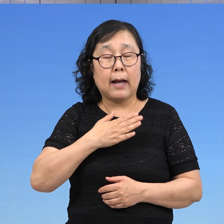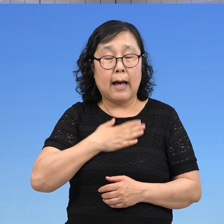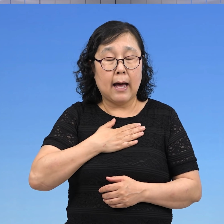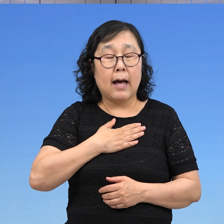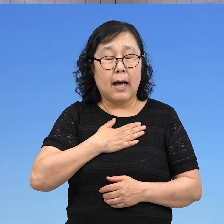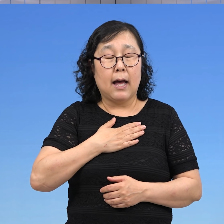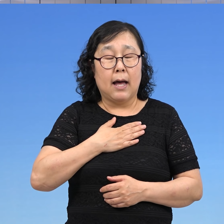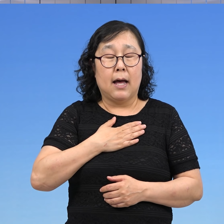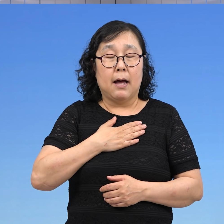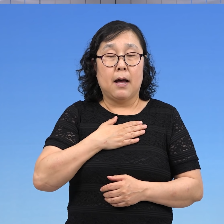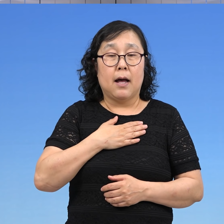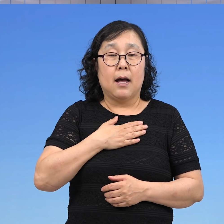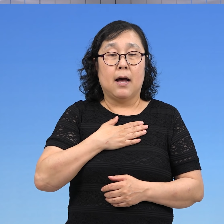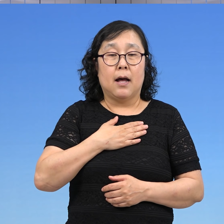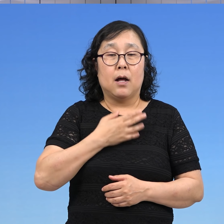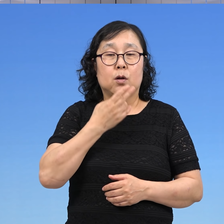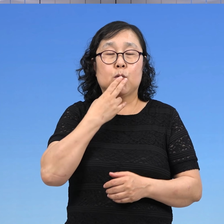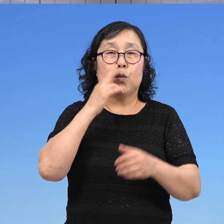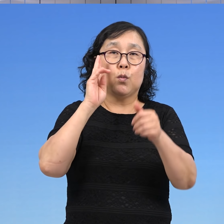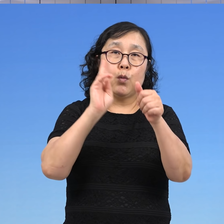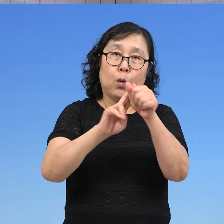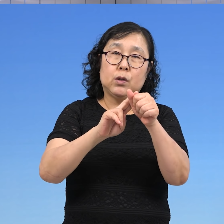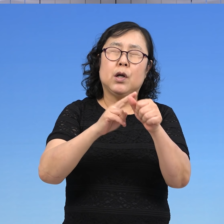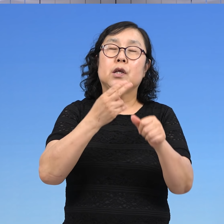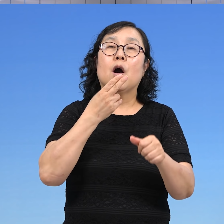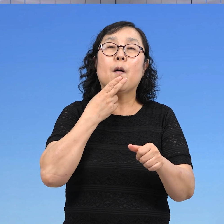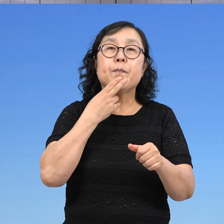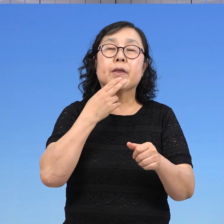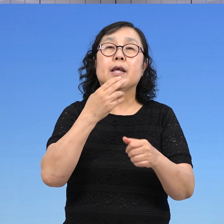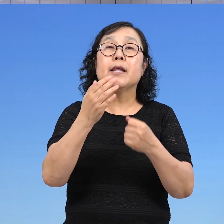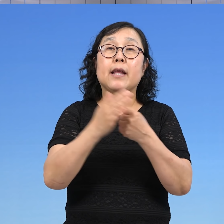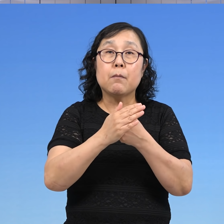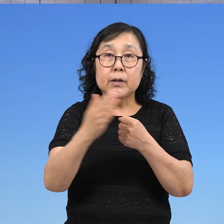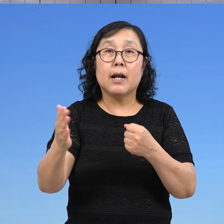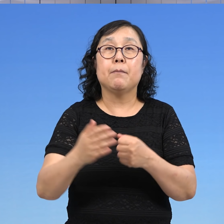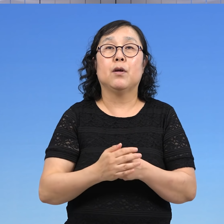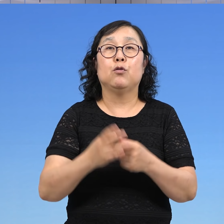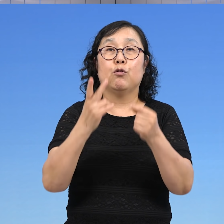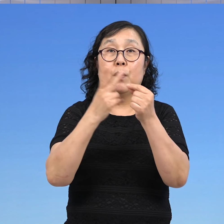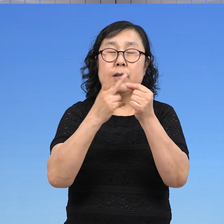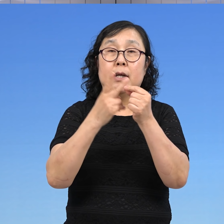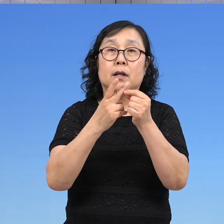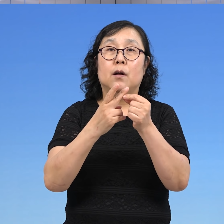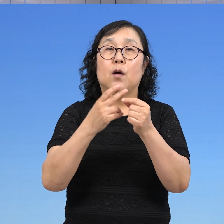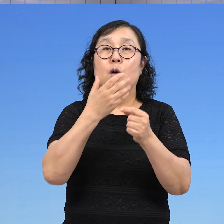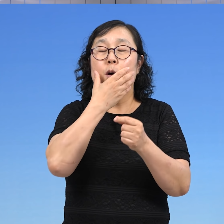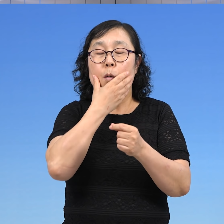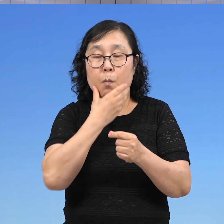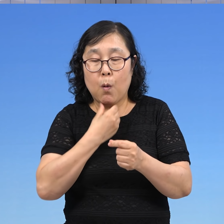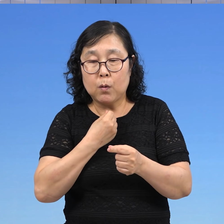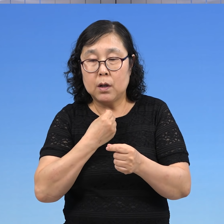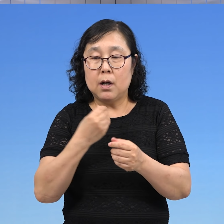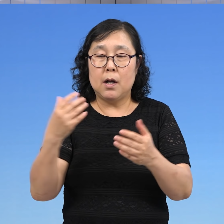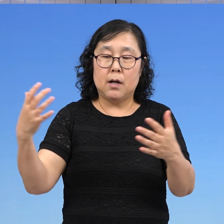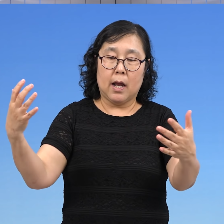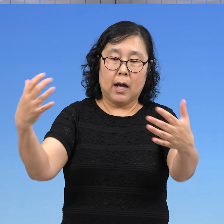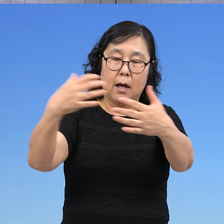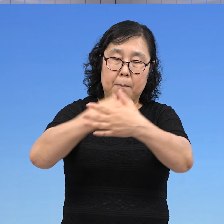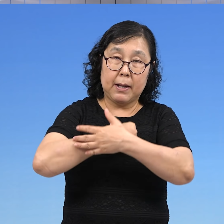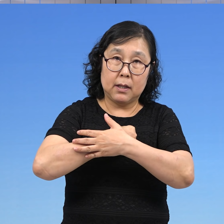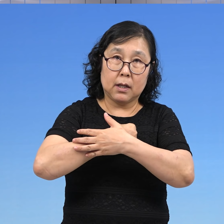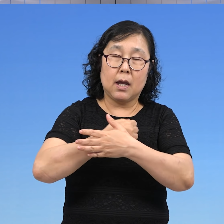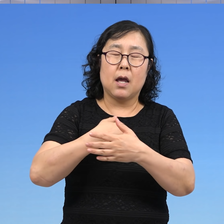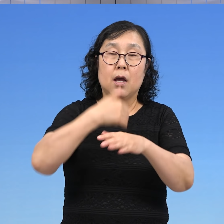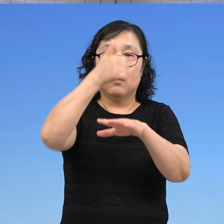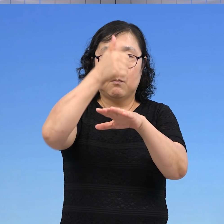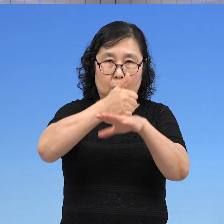되겠습니다 그래서 도전하지 않는 그것 때문에 버그를 못 받는 의미하나 있다면 또 하나는 요 똑 받는게 최종 목표이기